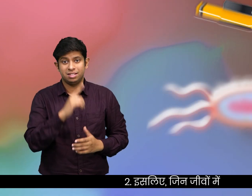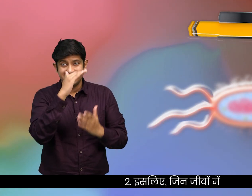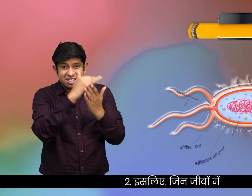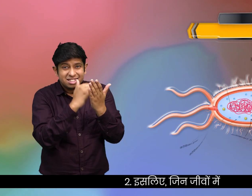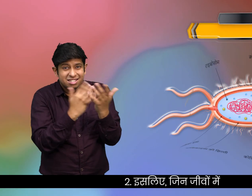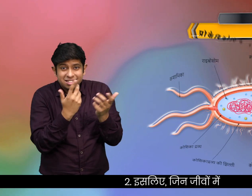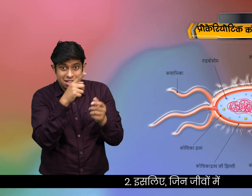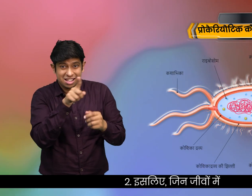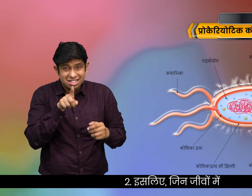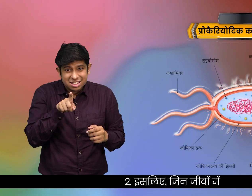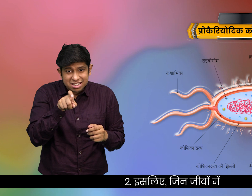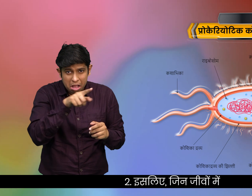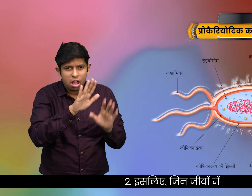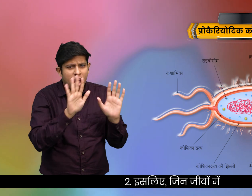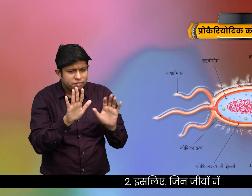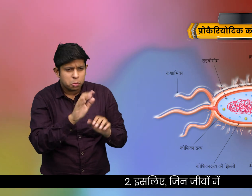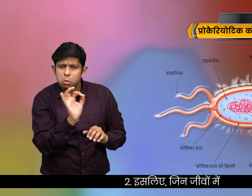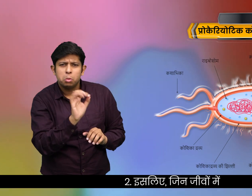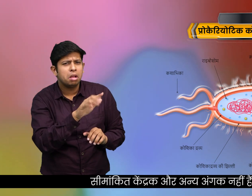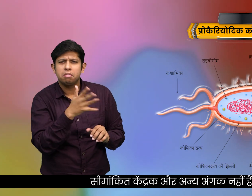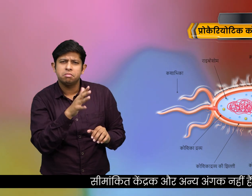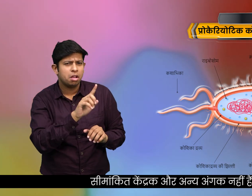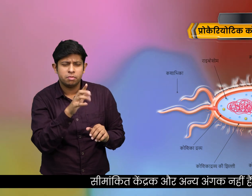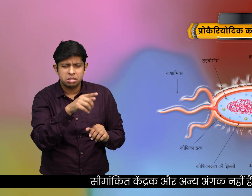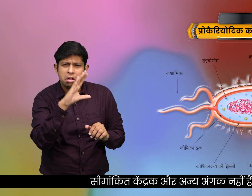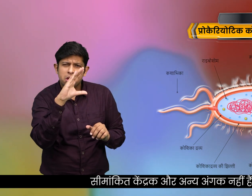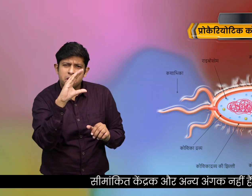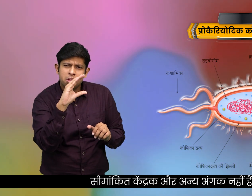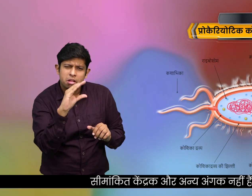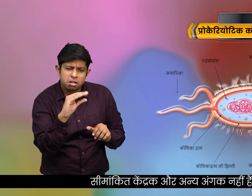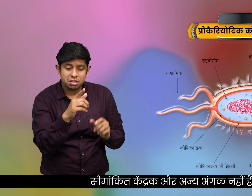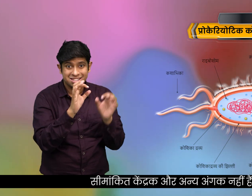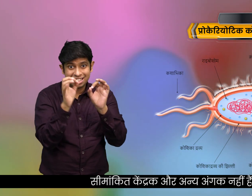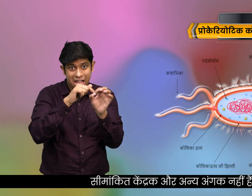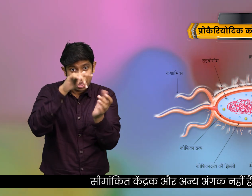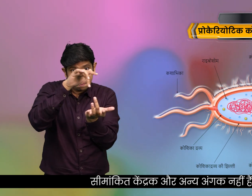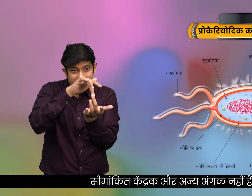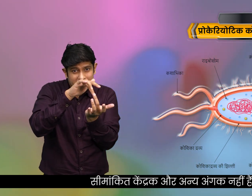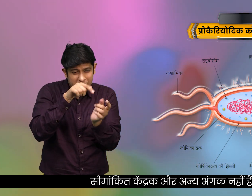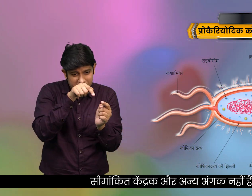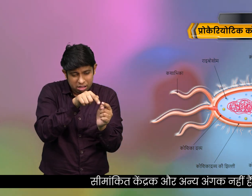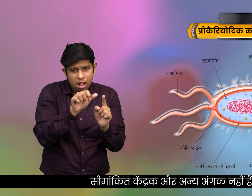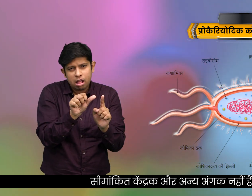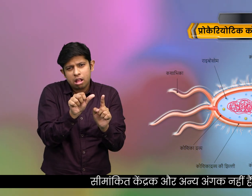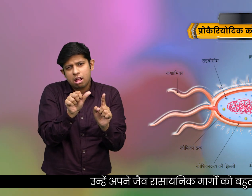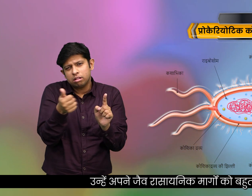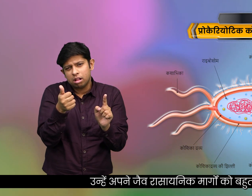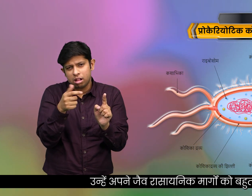दूसरा, इसीलिए जिन जीवों में समाकृत केंद्रक और अन्य अंगक नहीं है, उन्हें